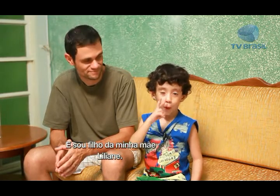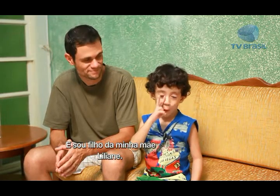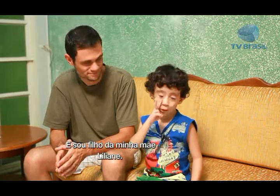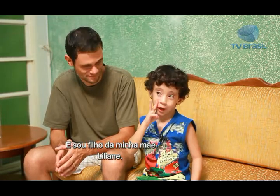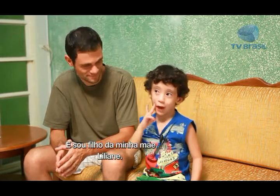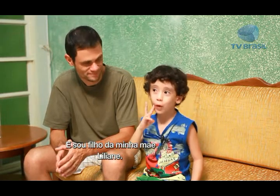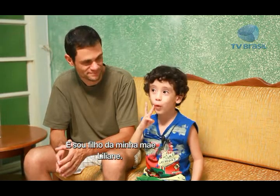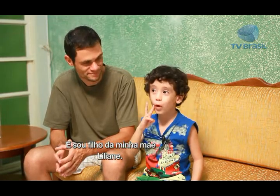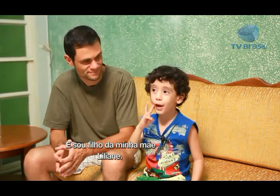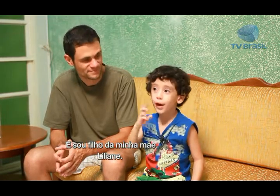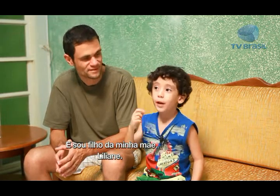Rogério,